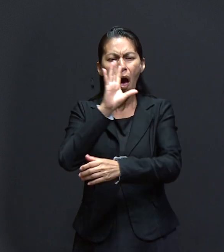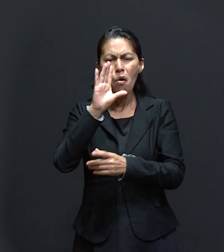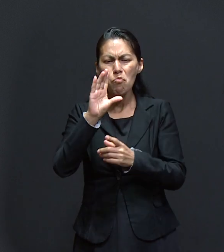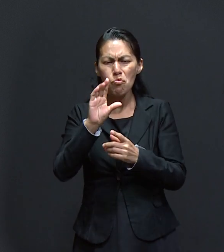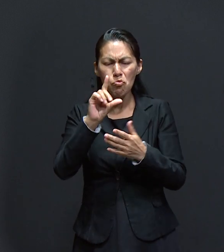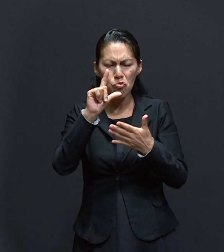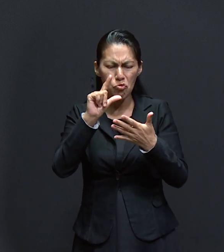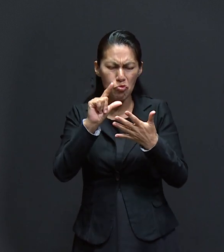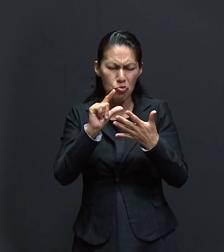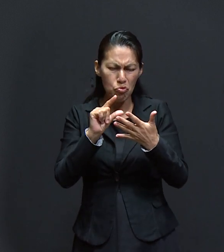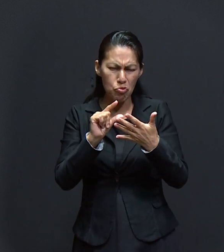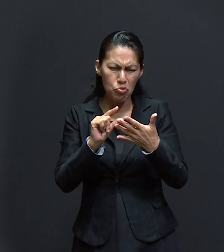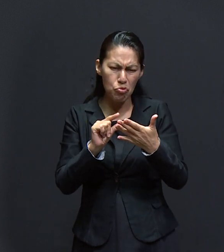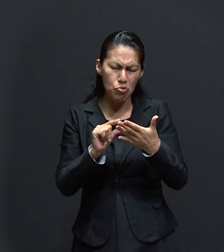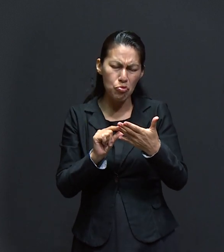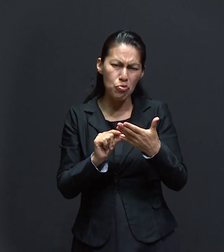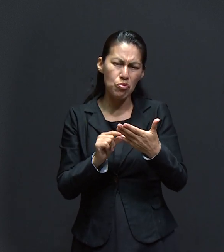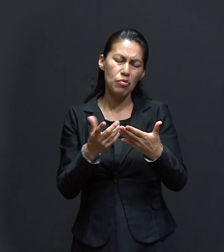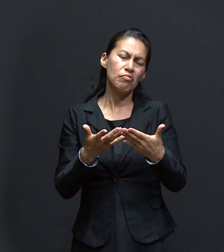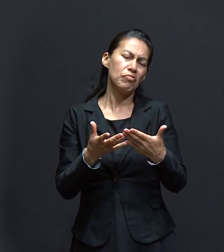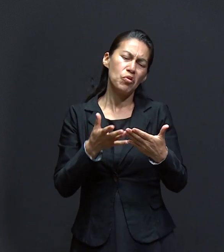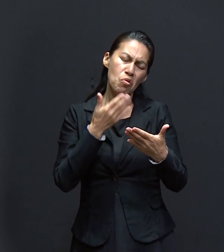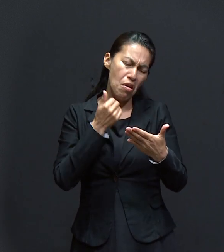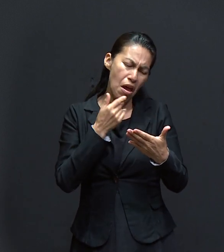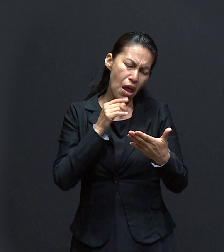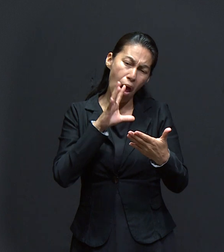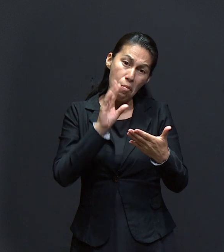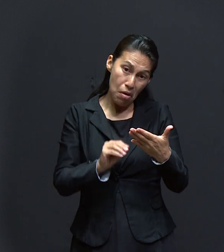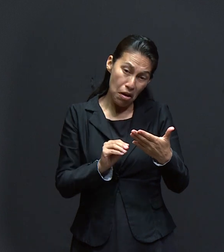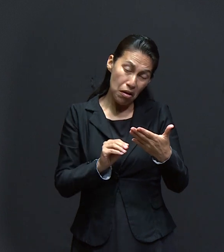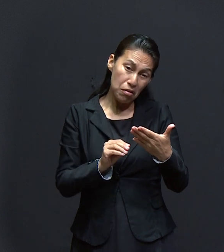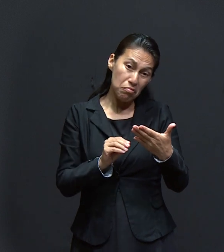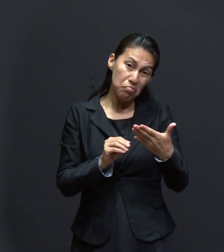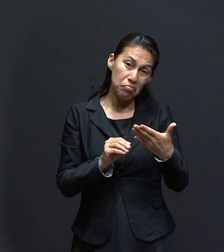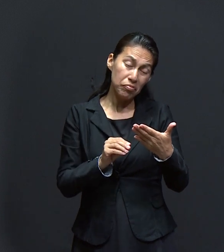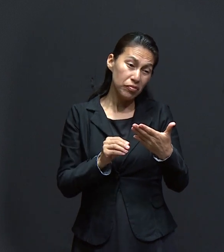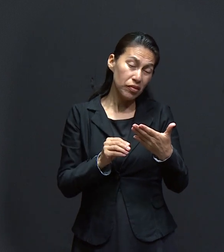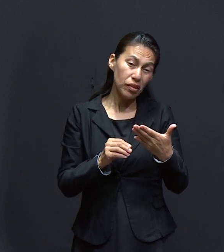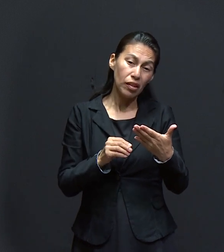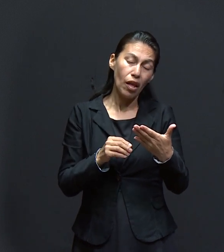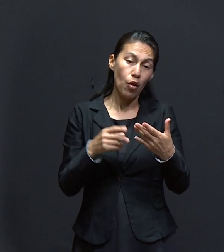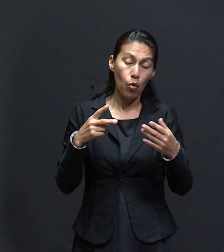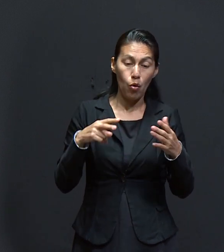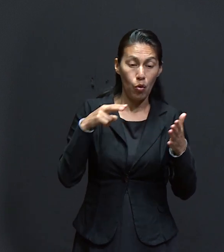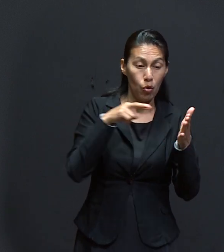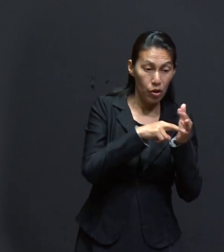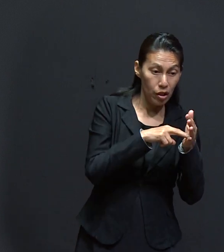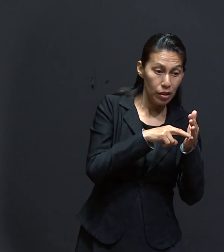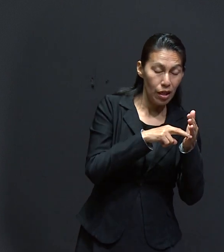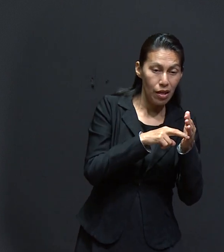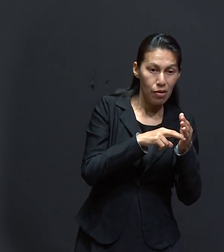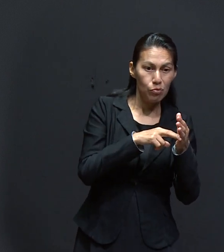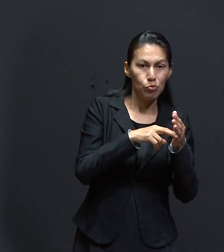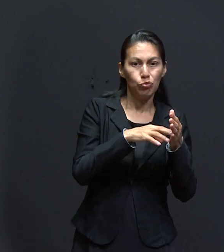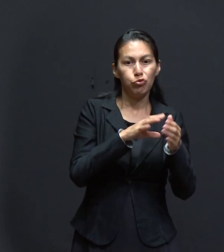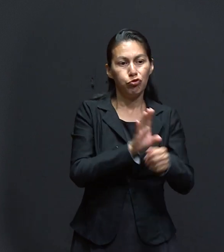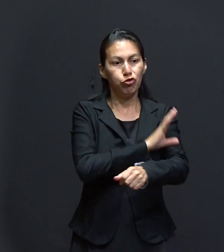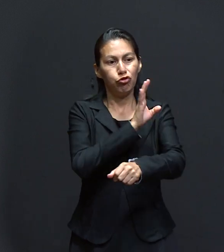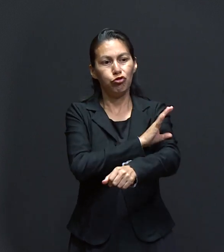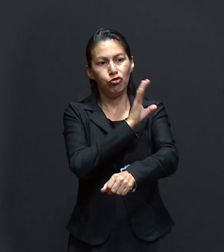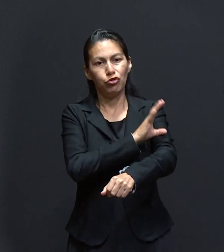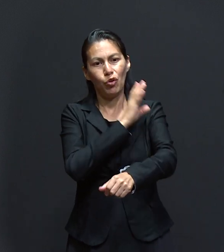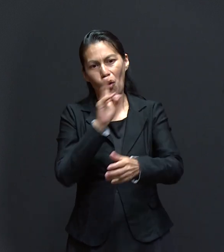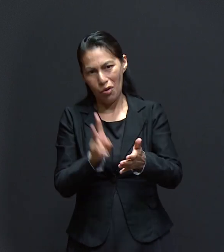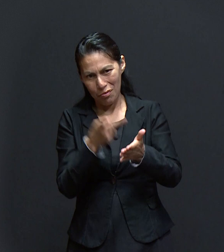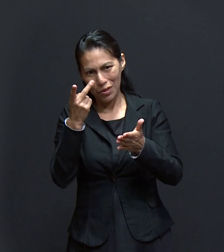tú conectas y ves cómo está recargando entonces cuando ya no tienes fuerza cuando ya no no sabes qué hacer a